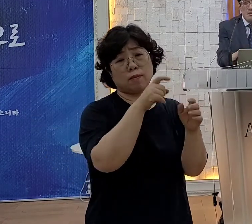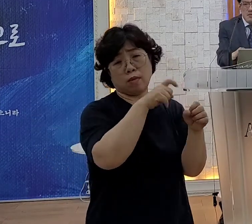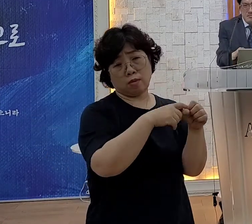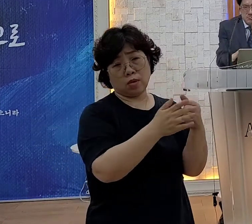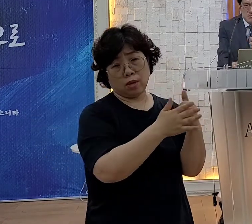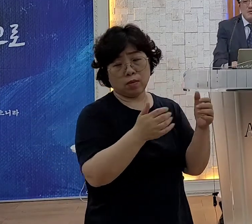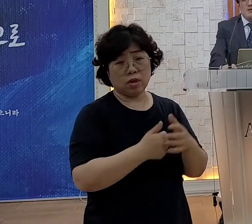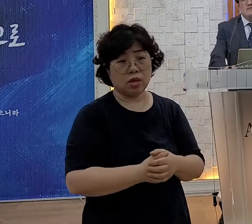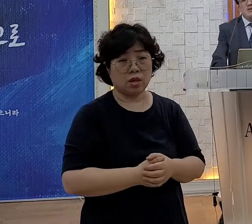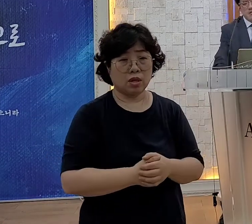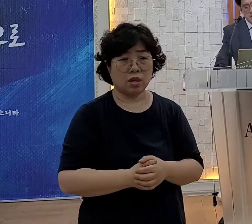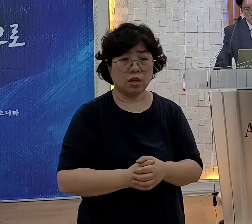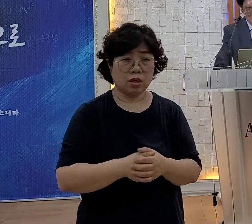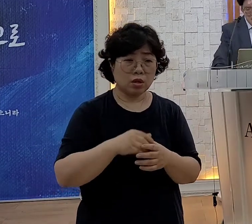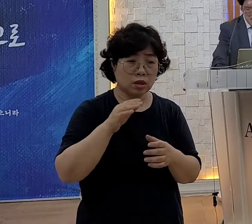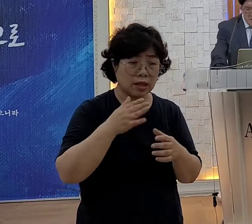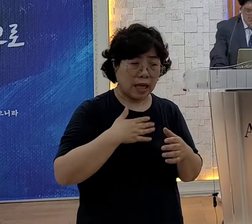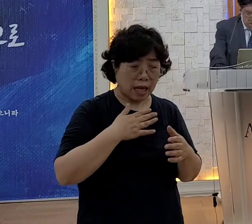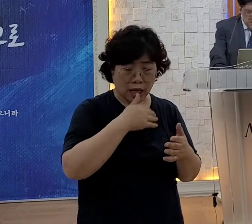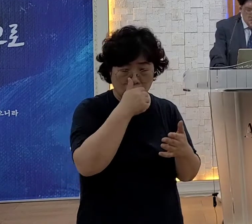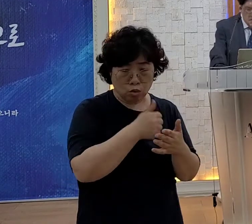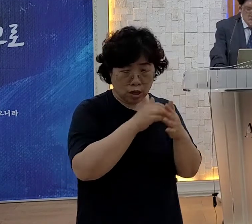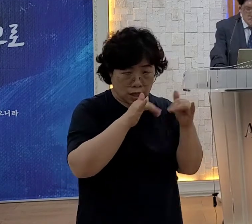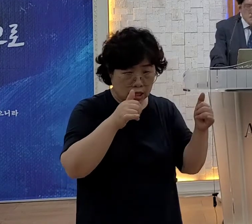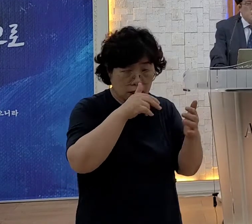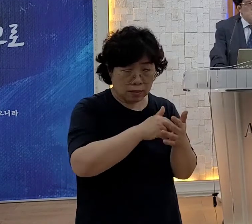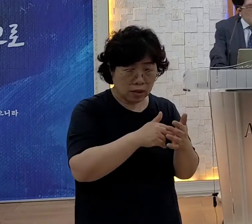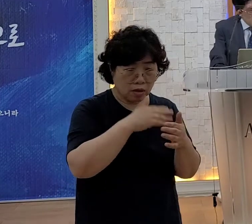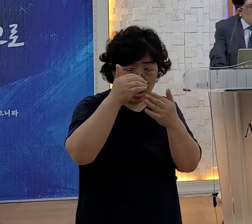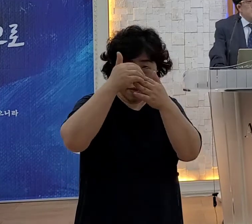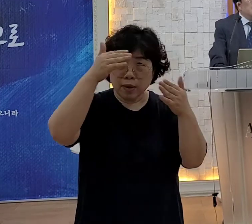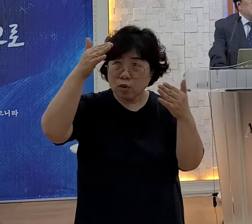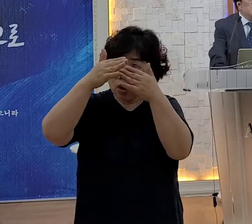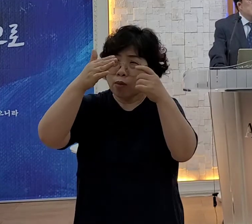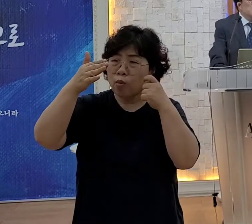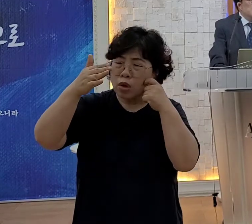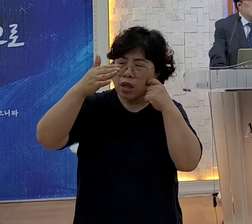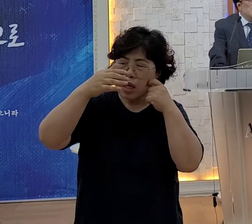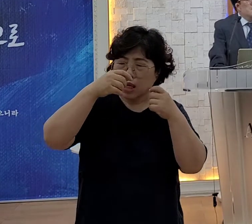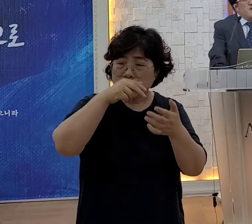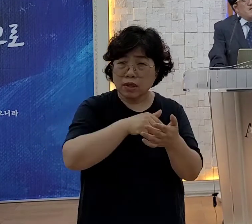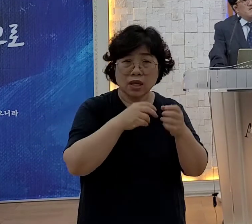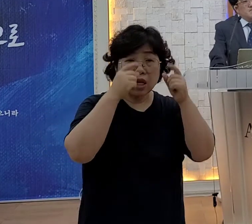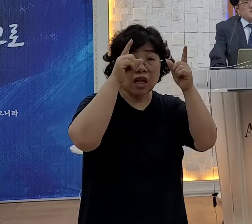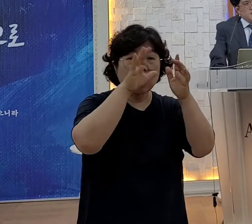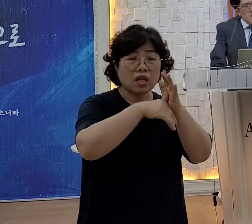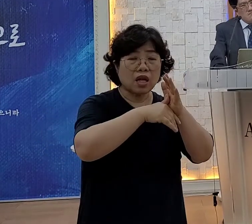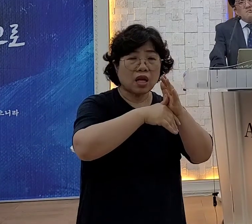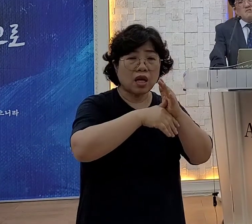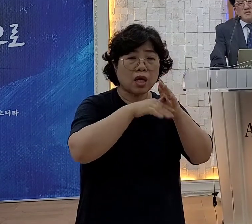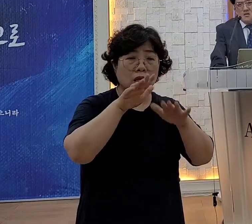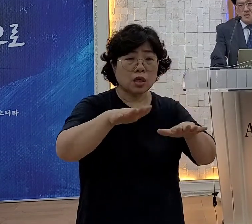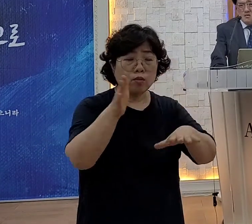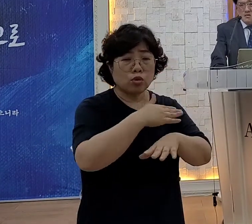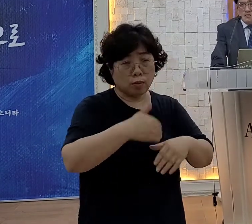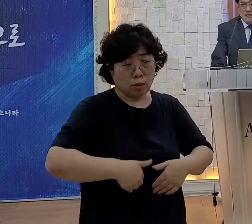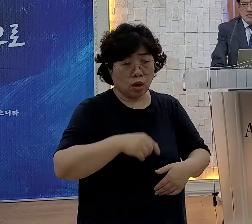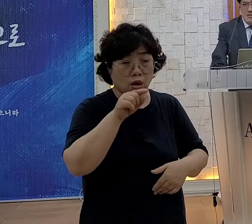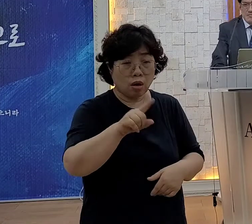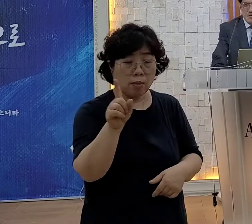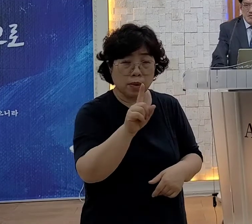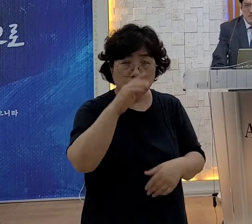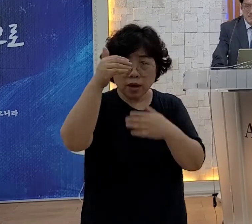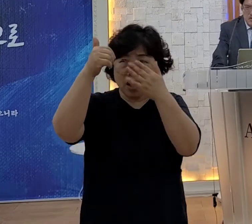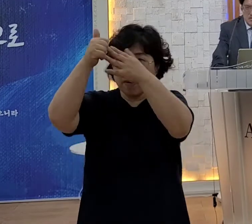매달리고 붙들어야 한다는 것을 이렇게 살려달라고. 이게 정상이라는 것을 말하기 위해서 계속 이렇게